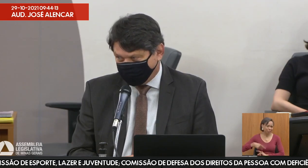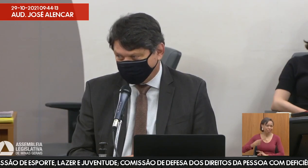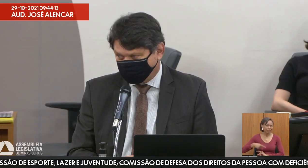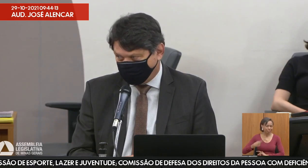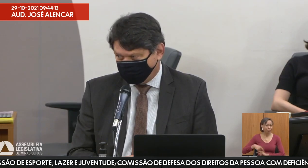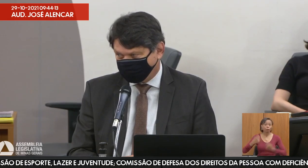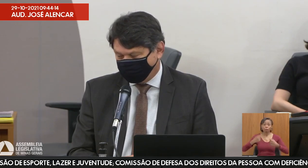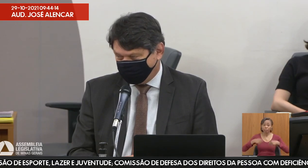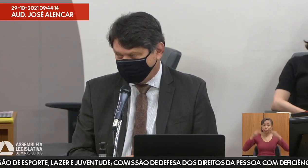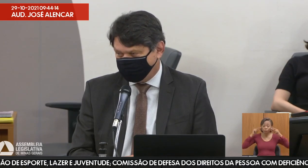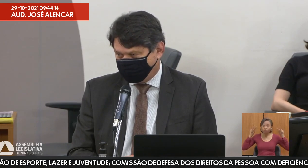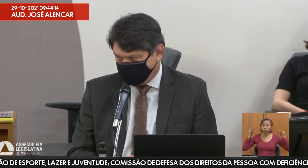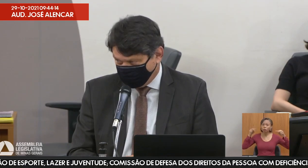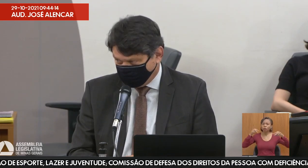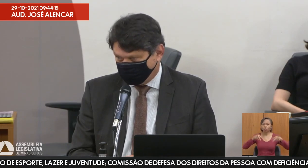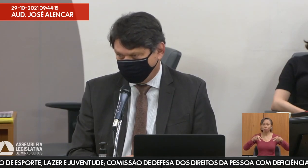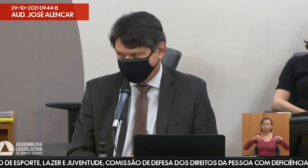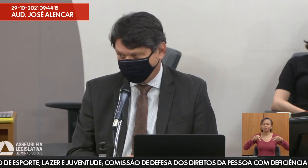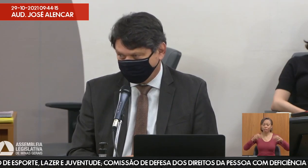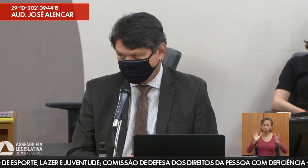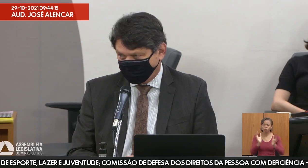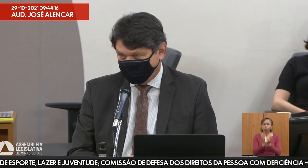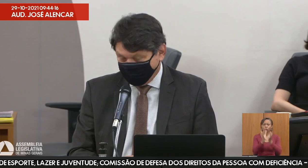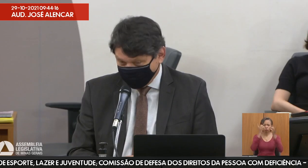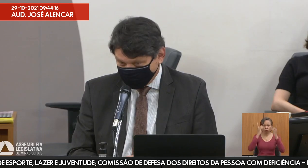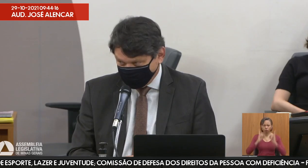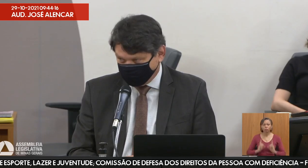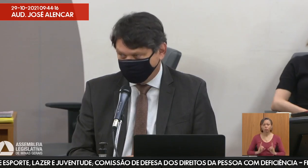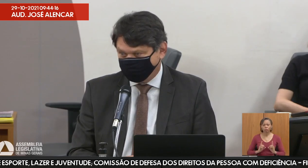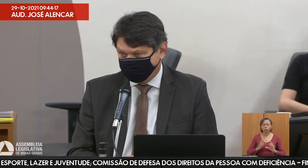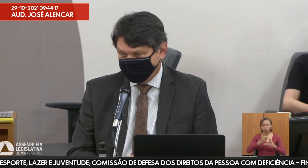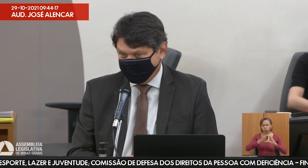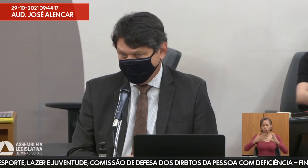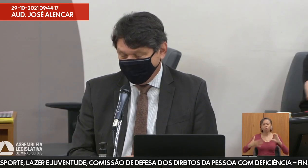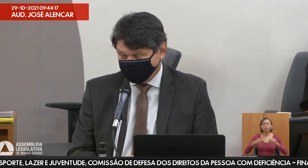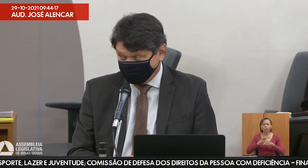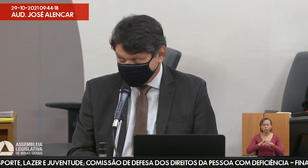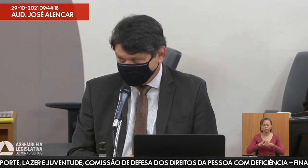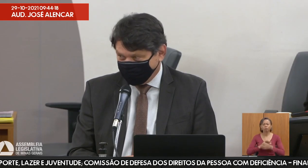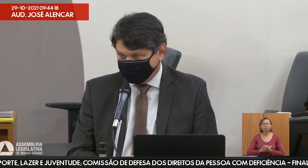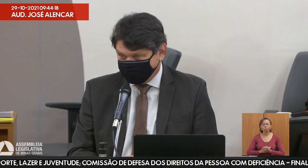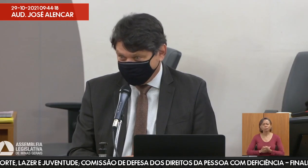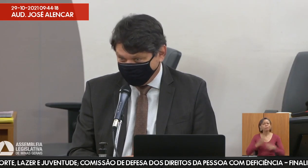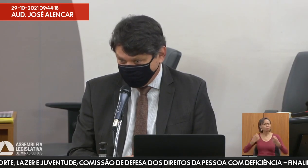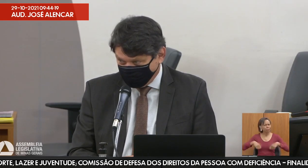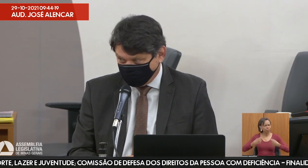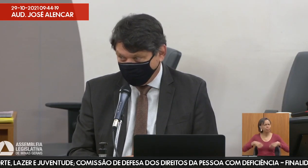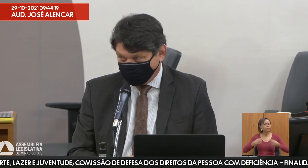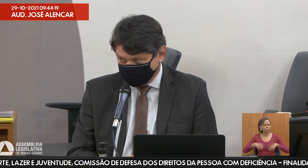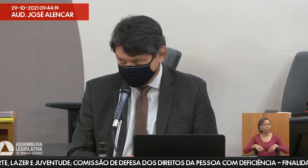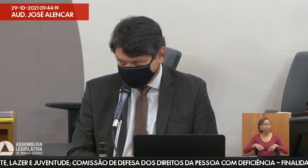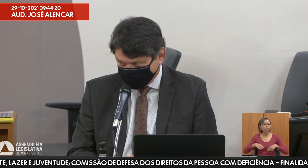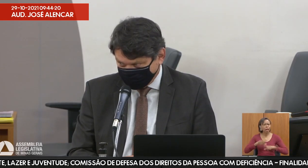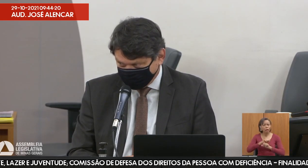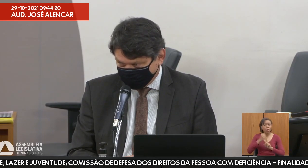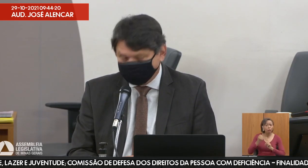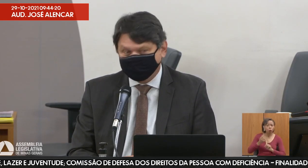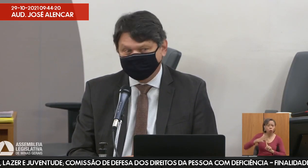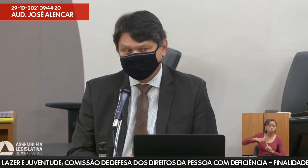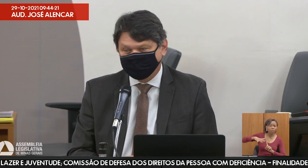os olhos para esse segmento. É preciso. A sociedade civil organizada,